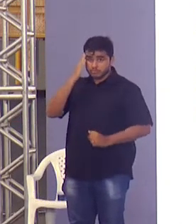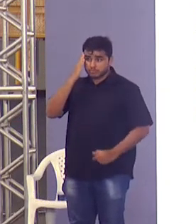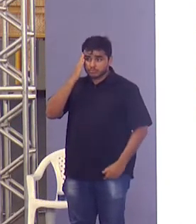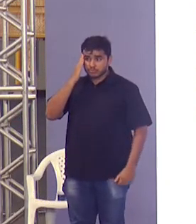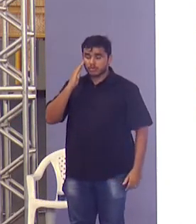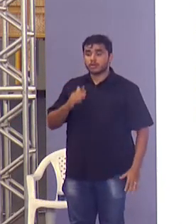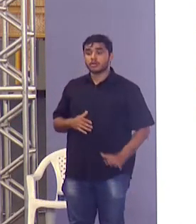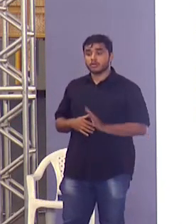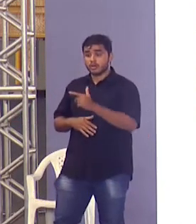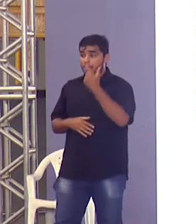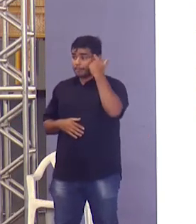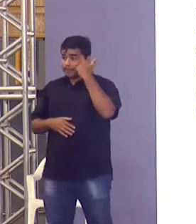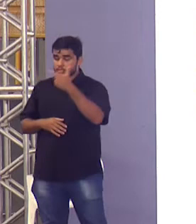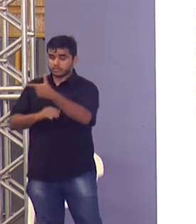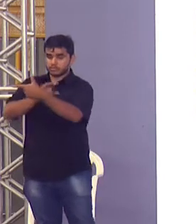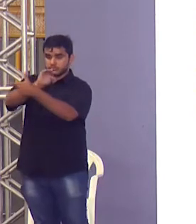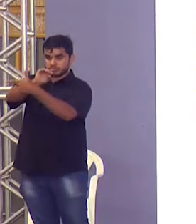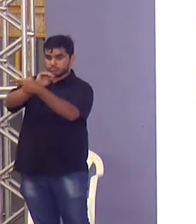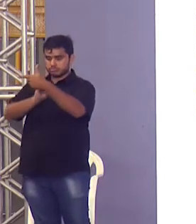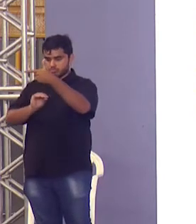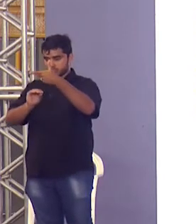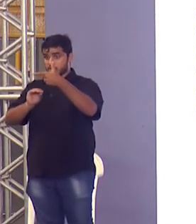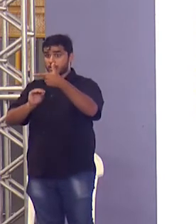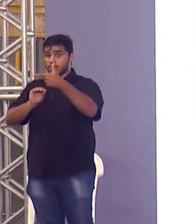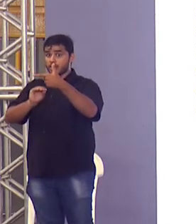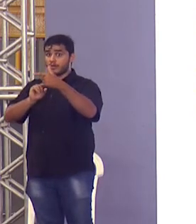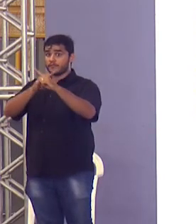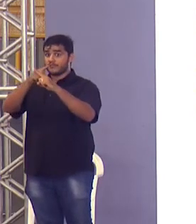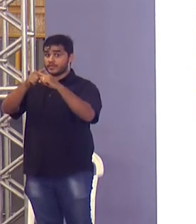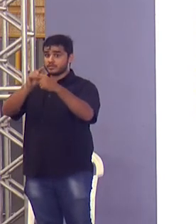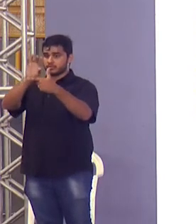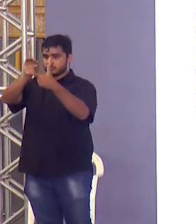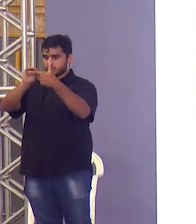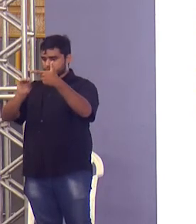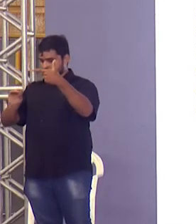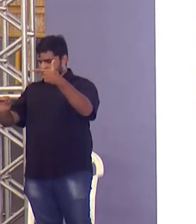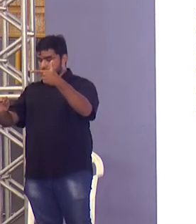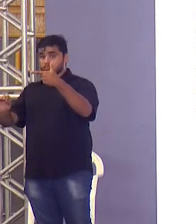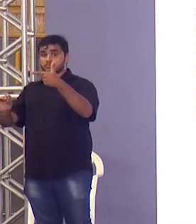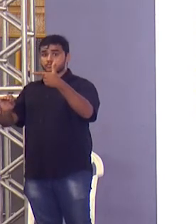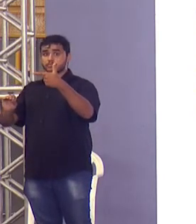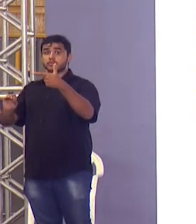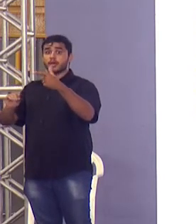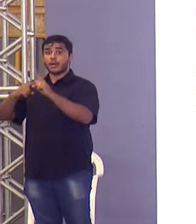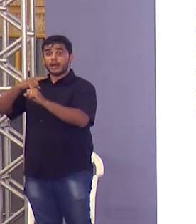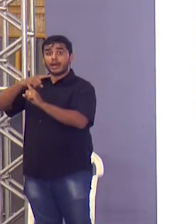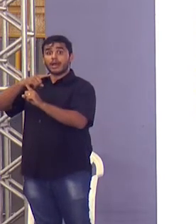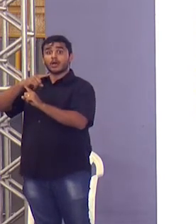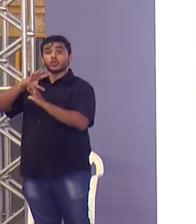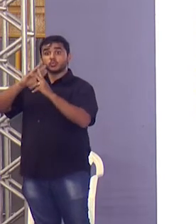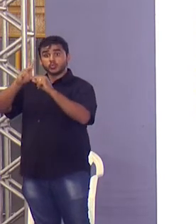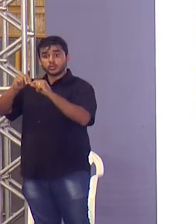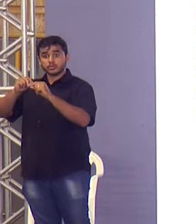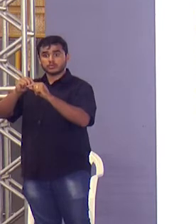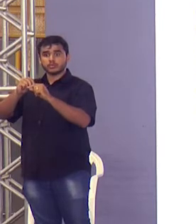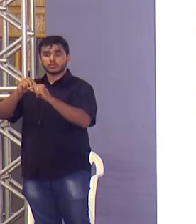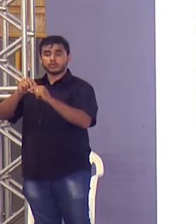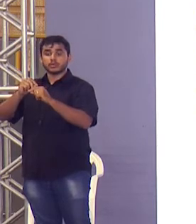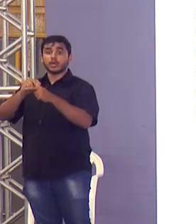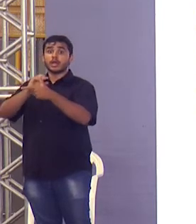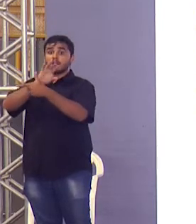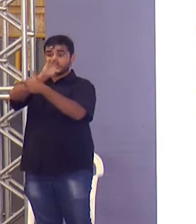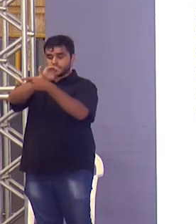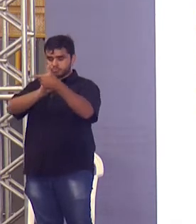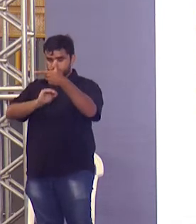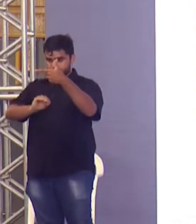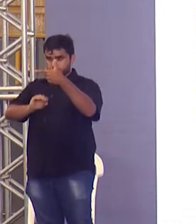divisor vezes o quociente mais o resto. Beleza? Eu queria que todo mundo repetisse